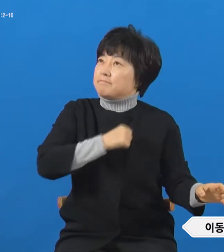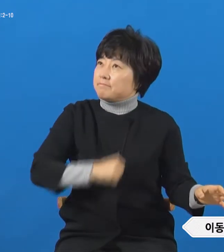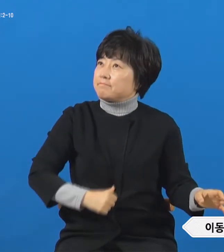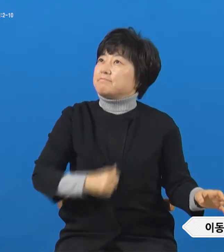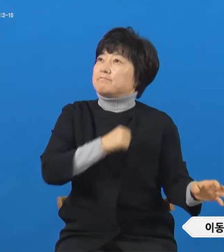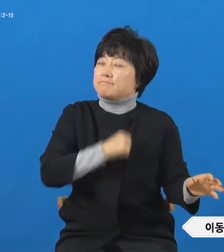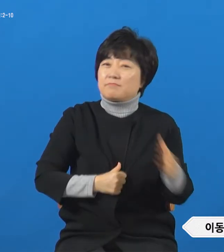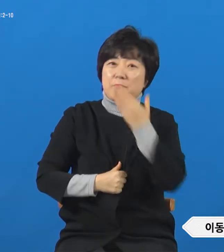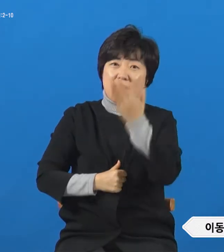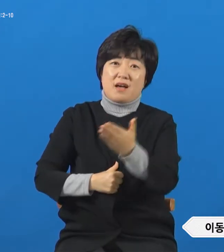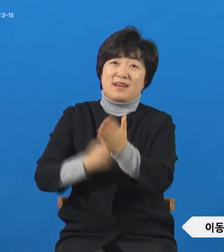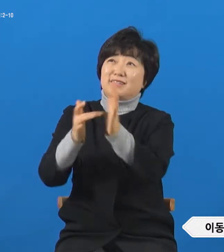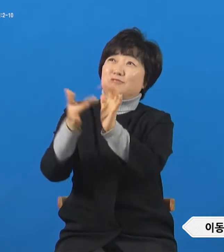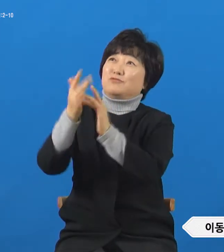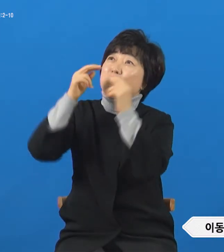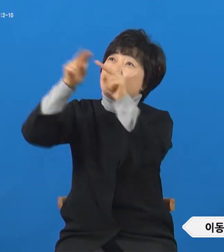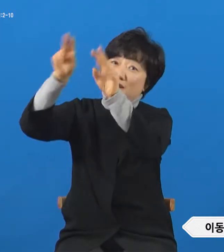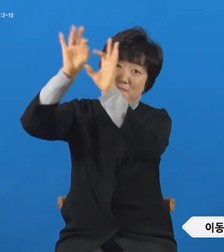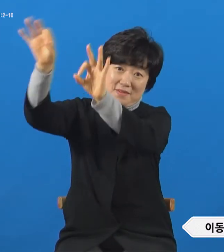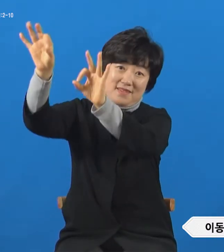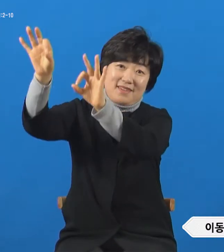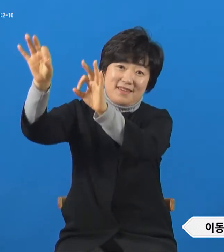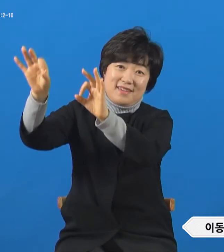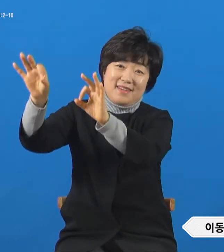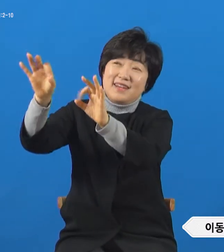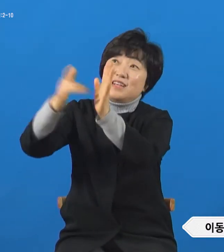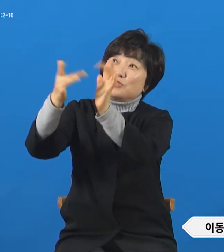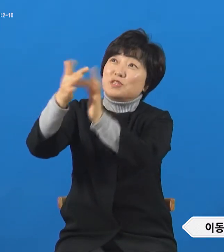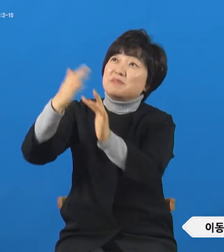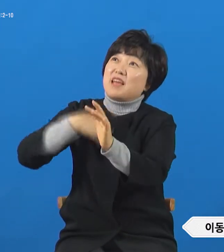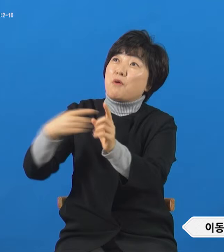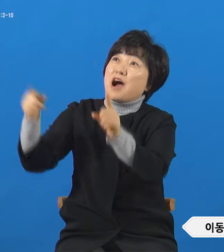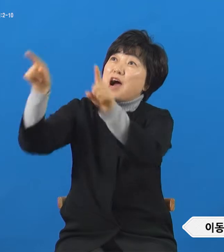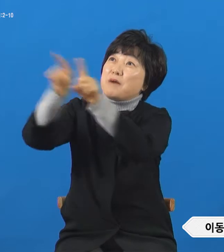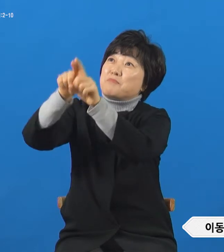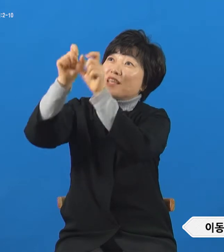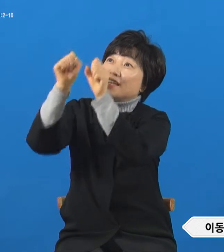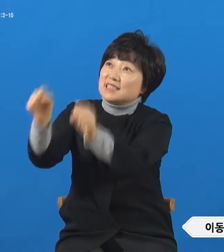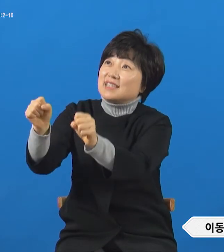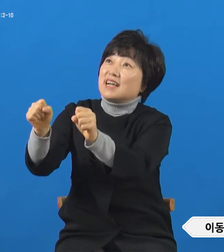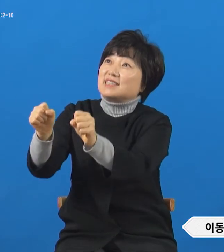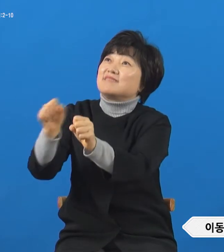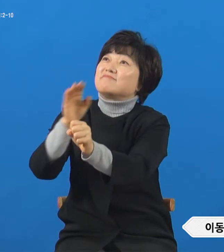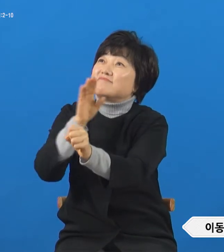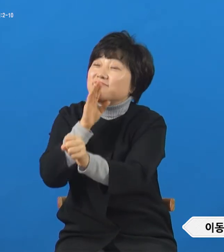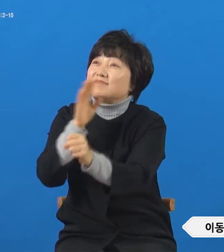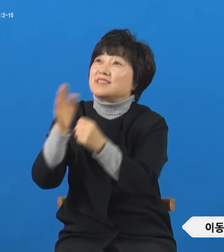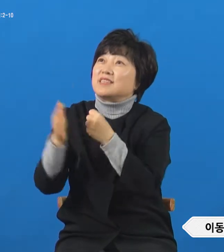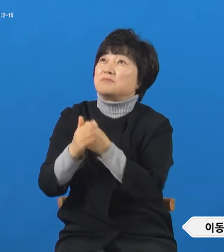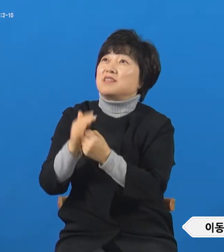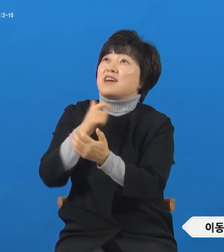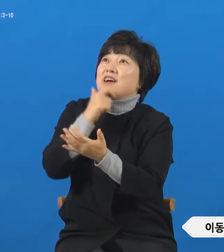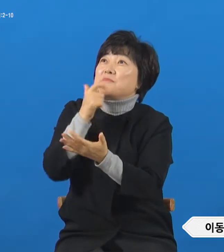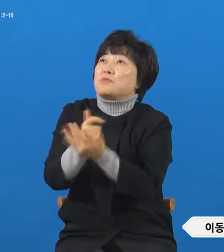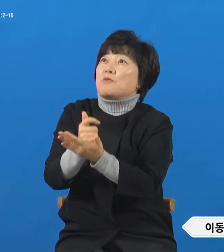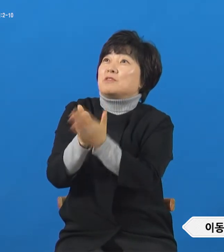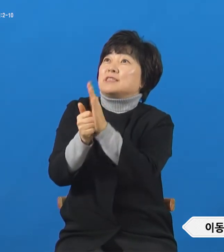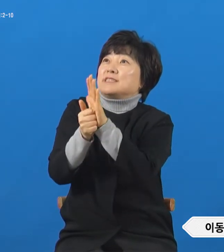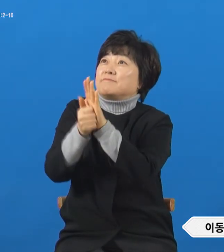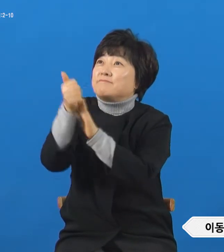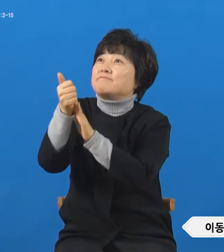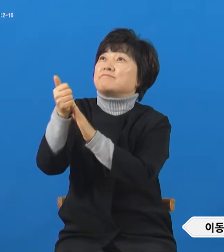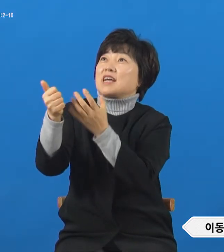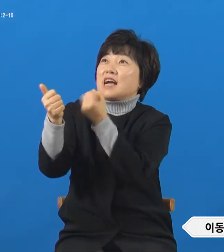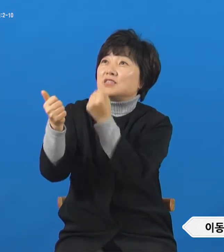참을 수 있어요. 그리고 그 주님이 나와 함께한다는 사실 때문에 우리는 그 희망을 갖고 감동을 받고